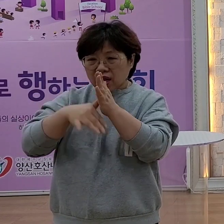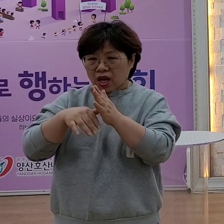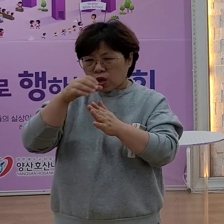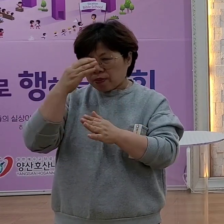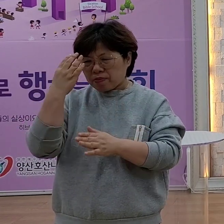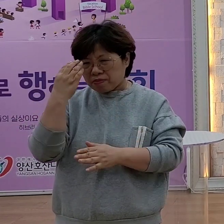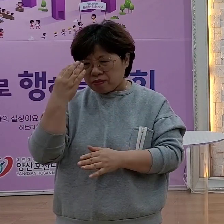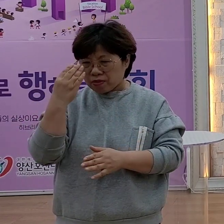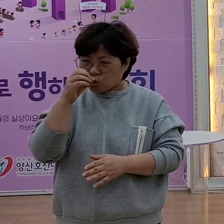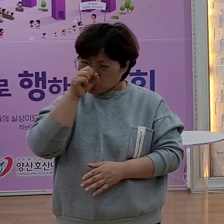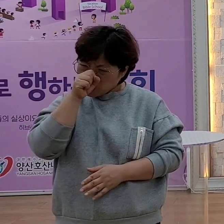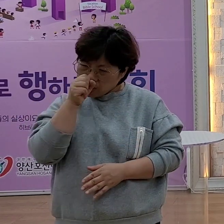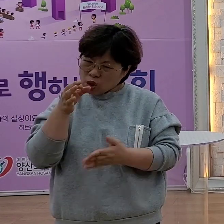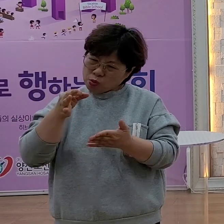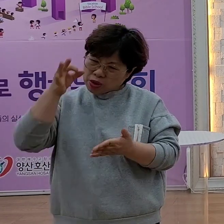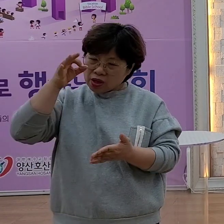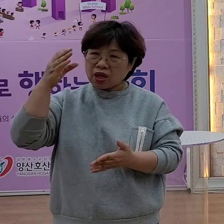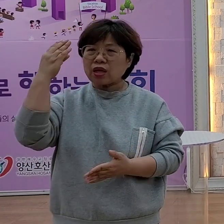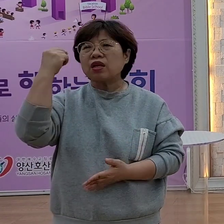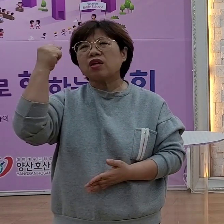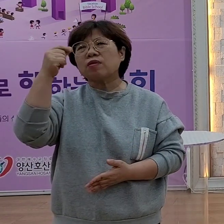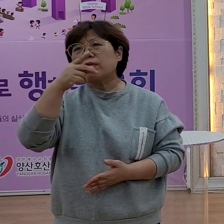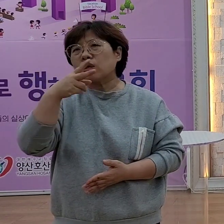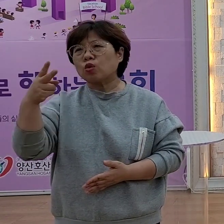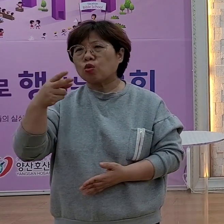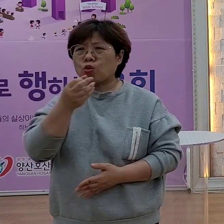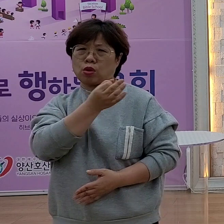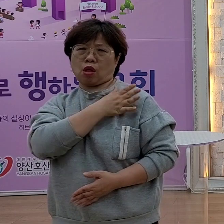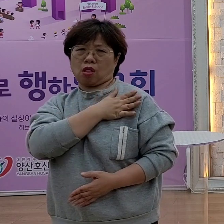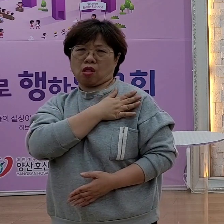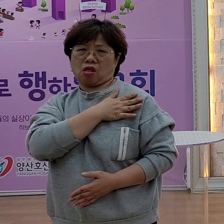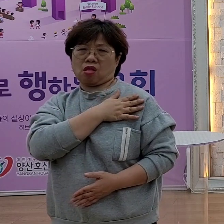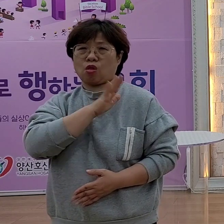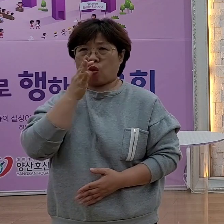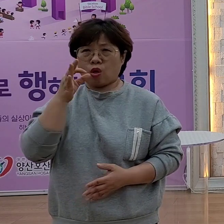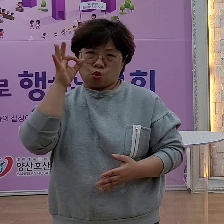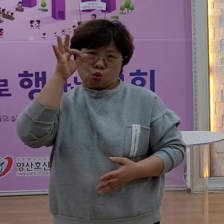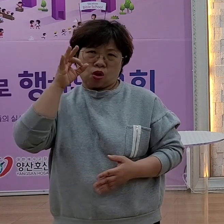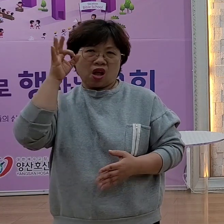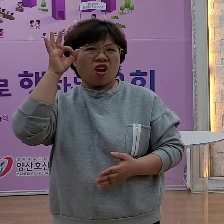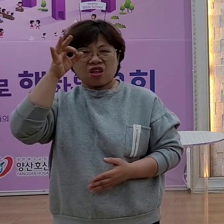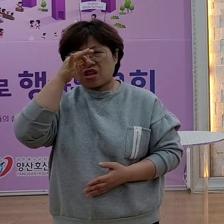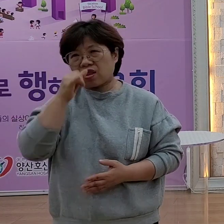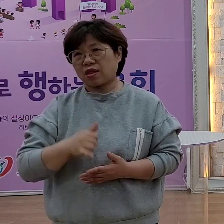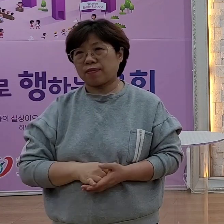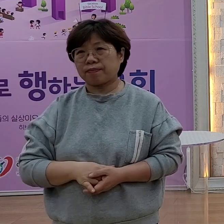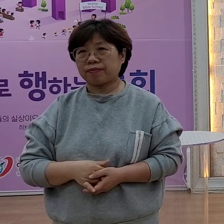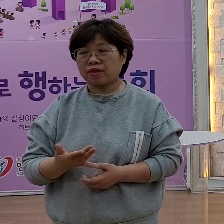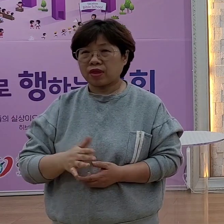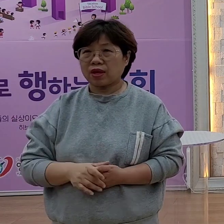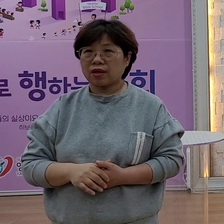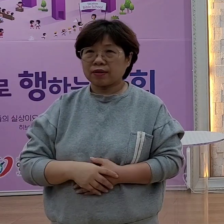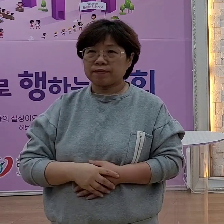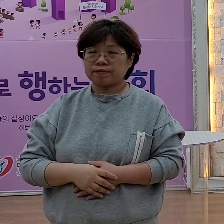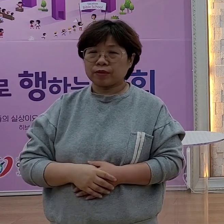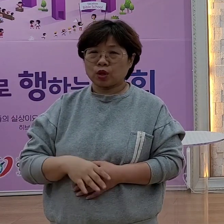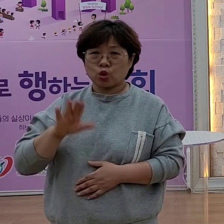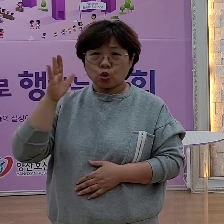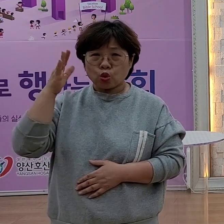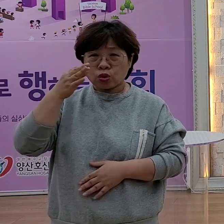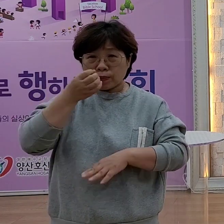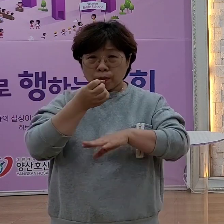재산. 또 우리 뭐 가정의 어떤 뭐 금이라든지 보석처럼 그때는 기름이